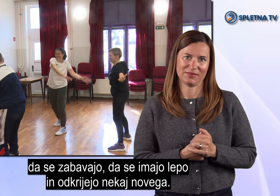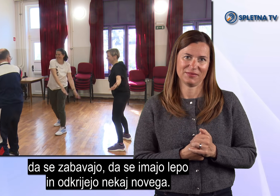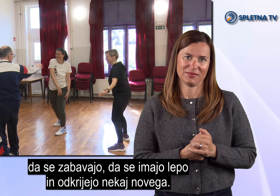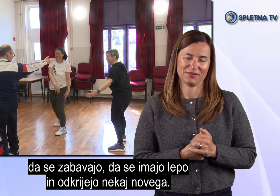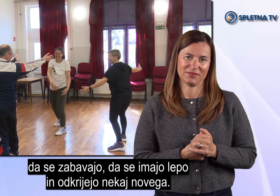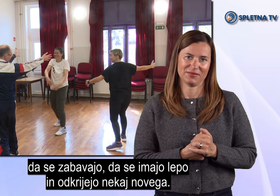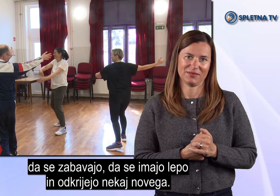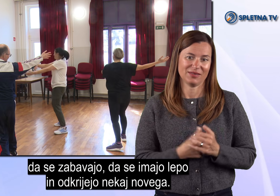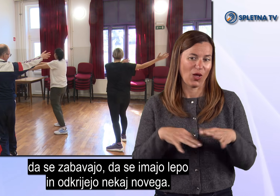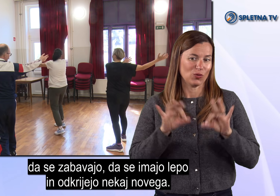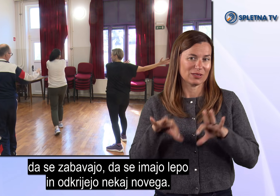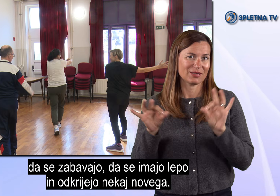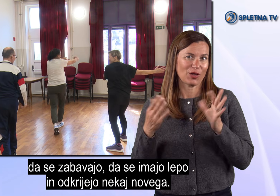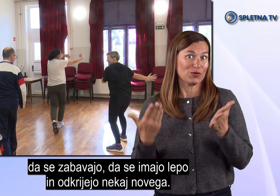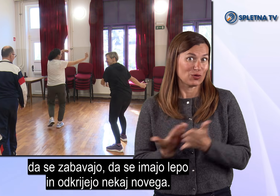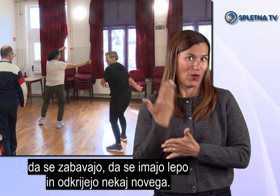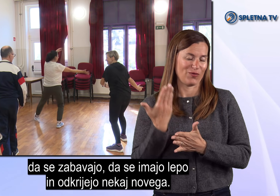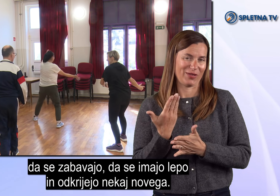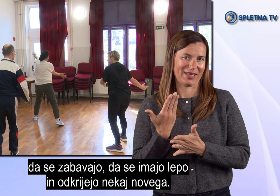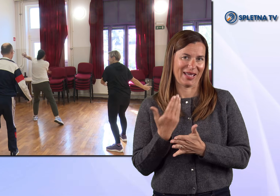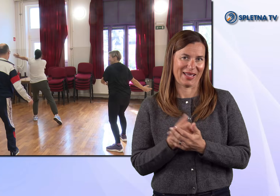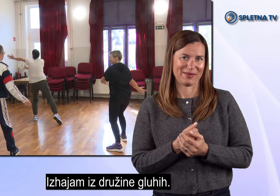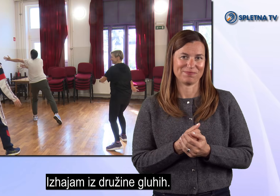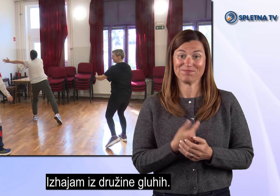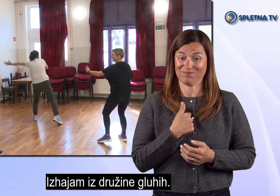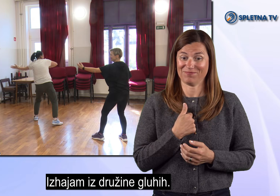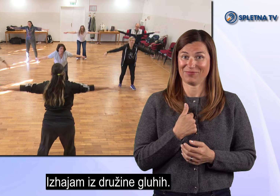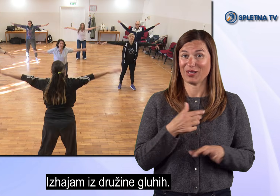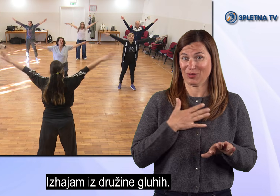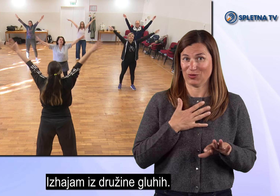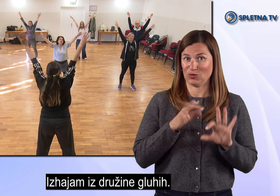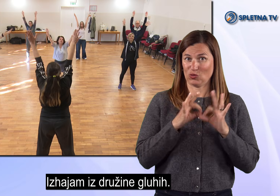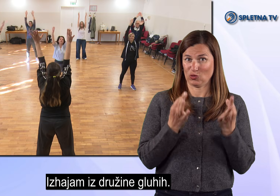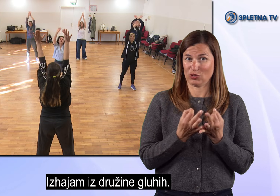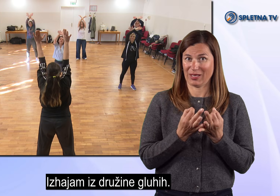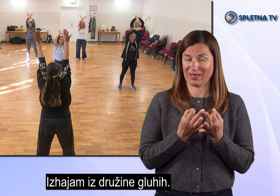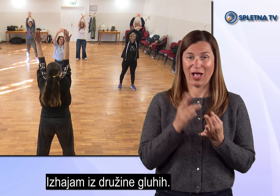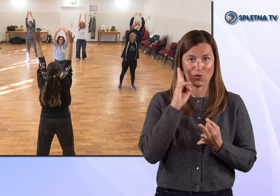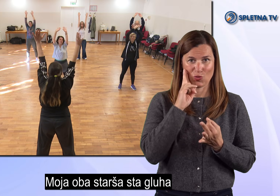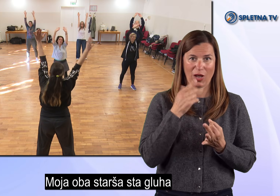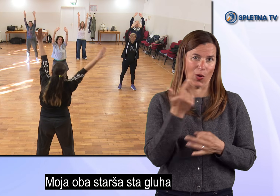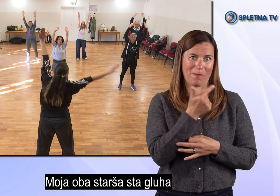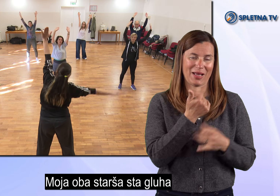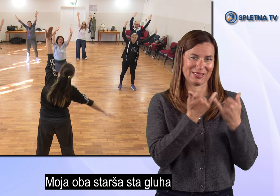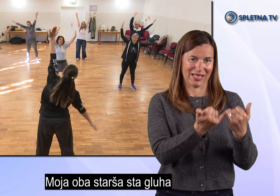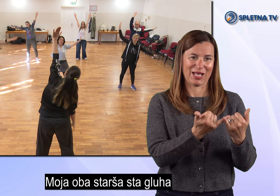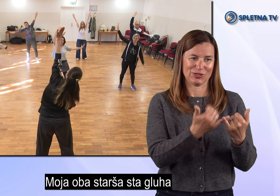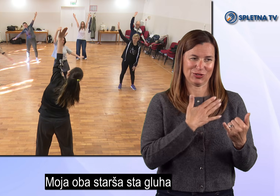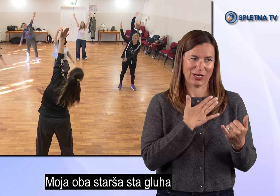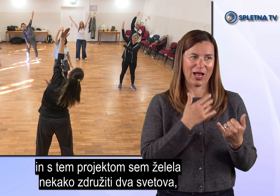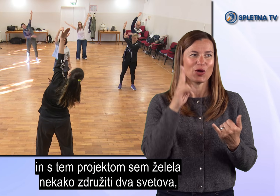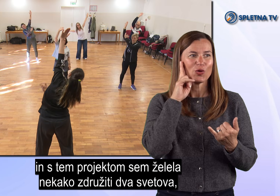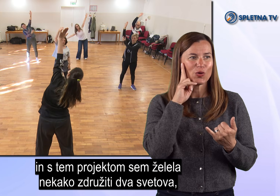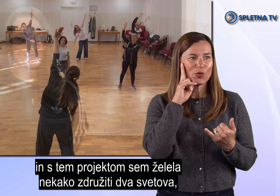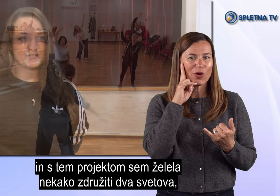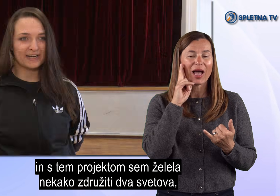in odkrijajo nekaj novega. Izhajam iz družine gluhih, moja oba starša sta gluha in